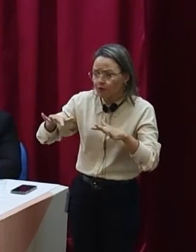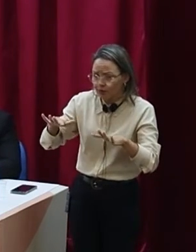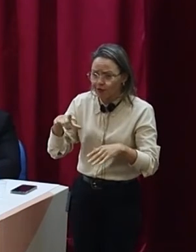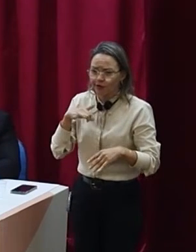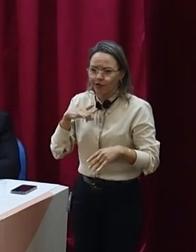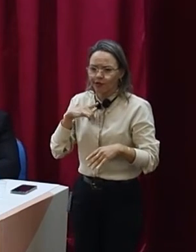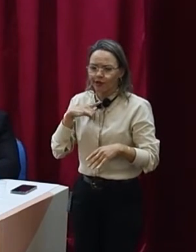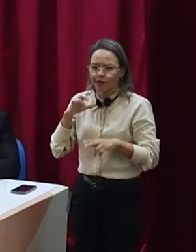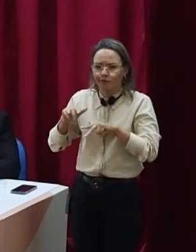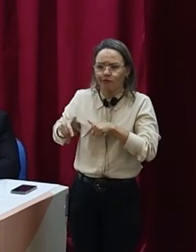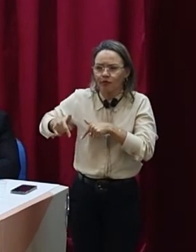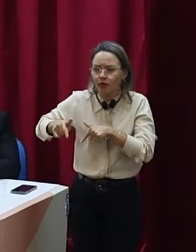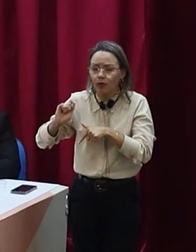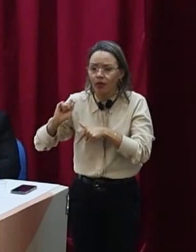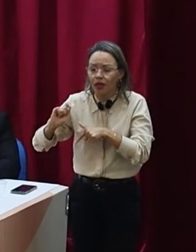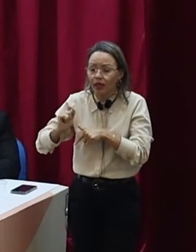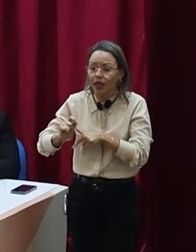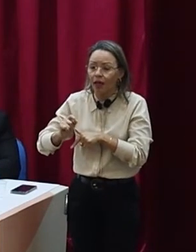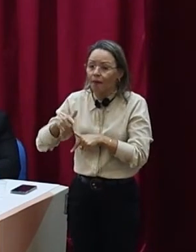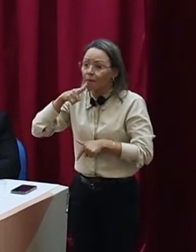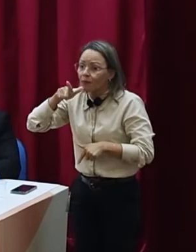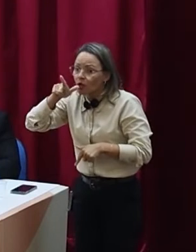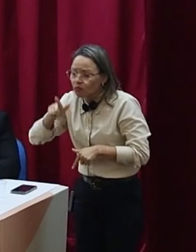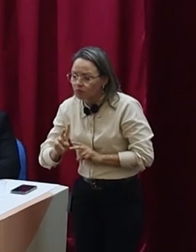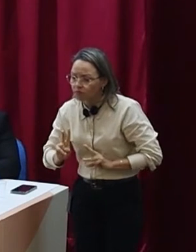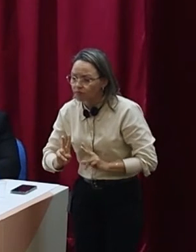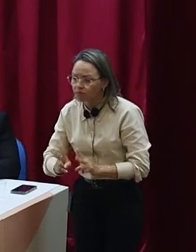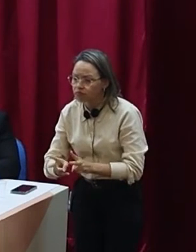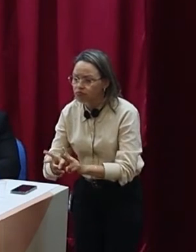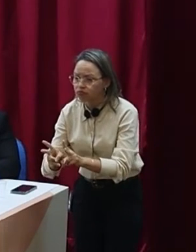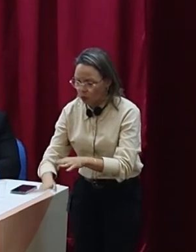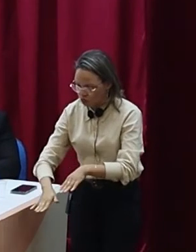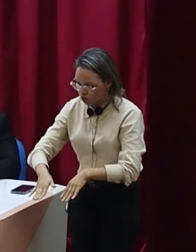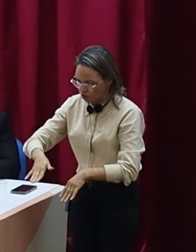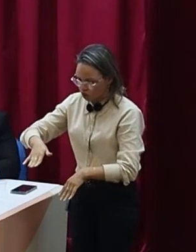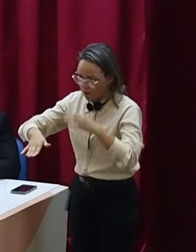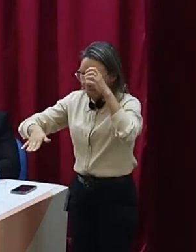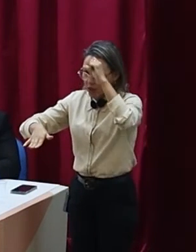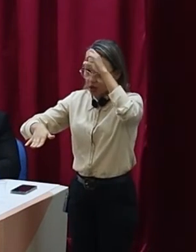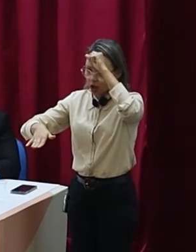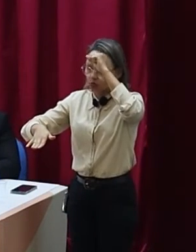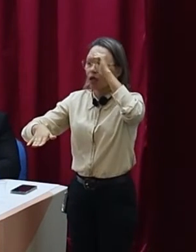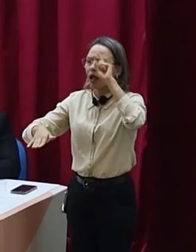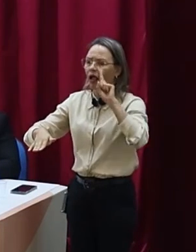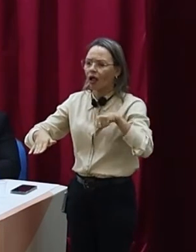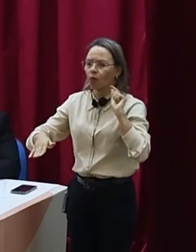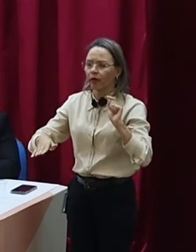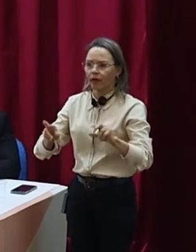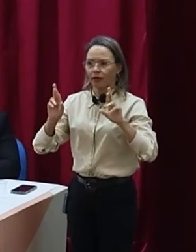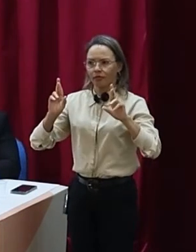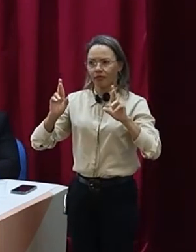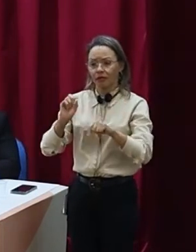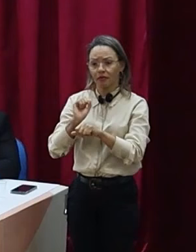uma motivação para que a língua continue sendo aprendida pelas gerações mais jovens, há uma expectativa de que